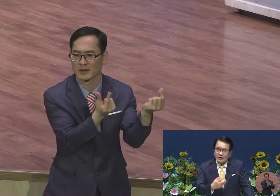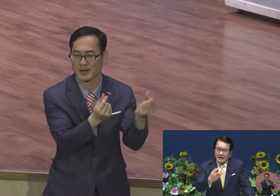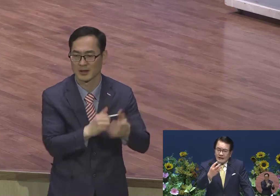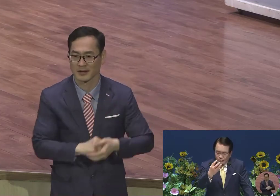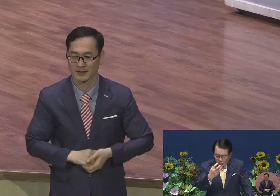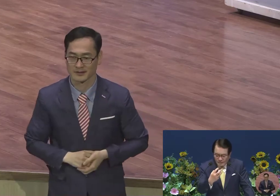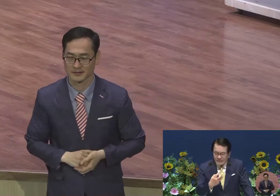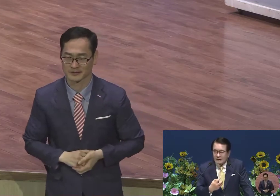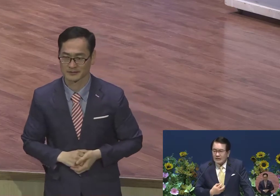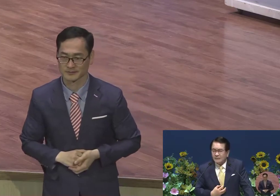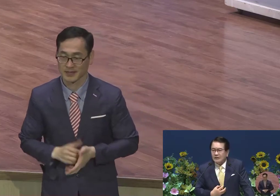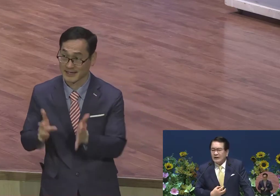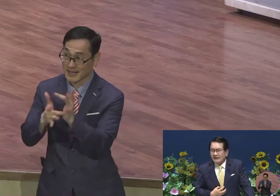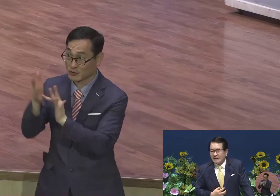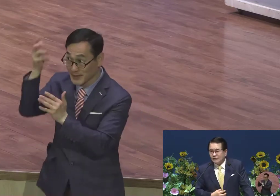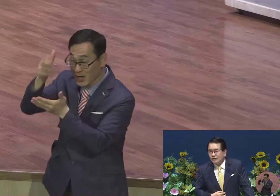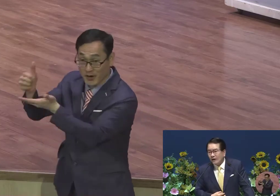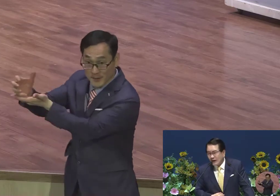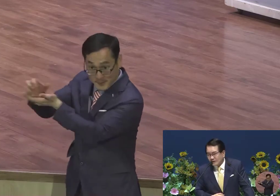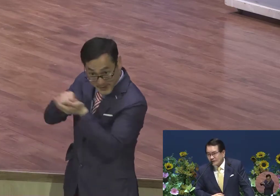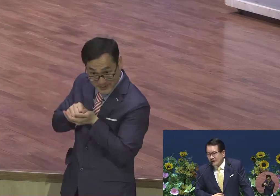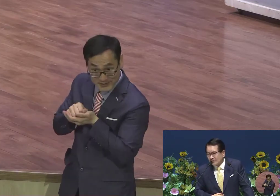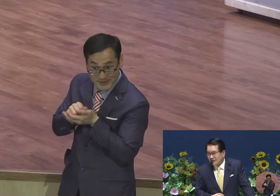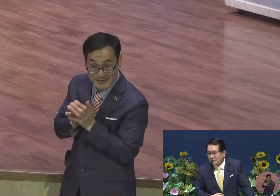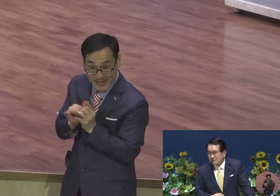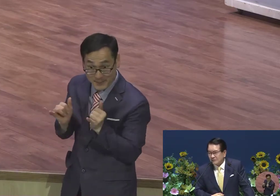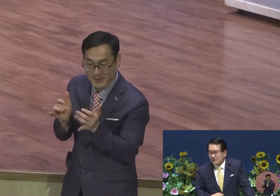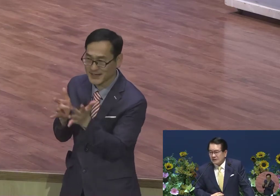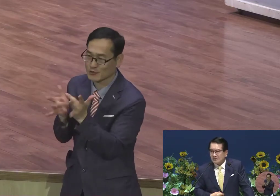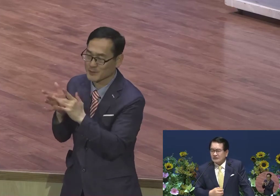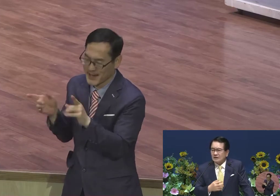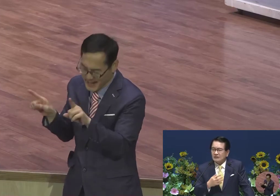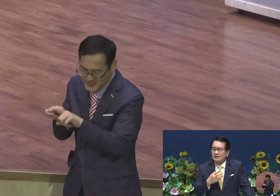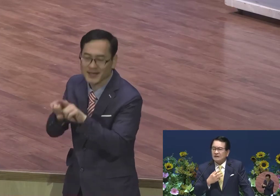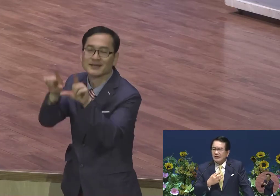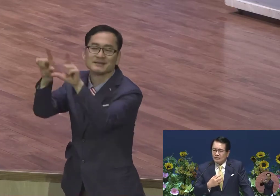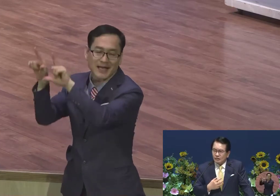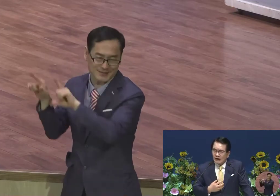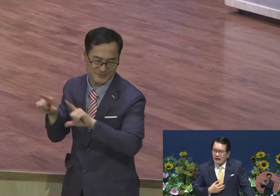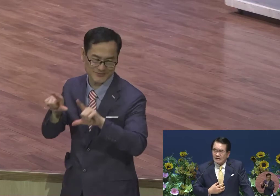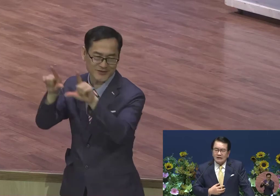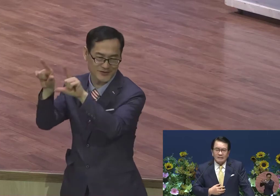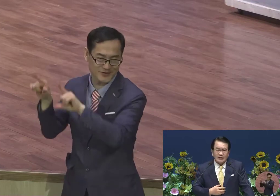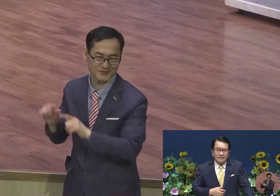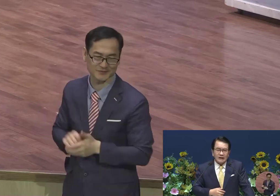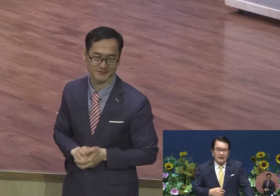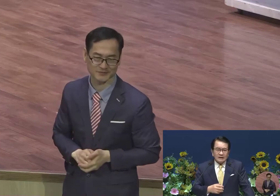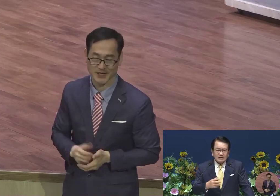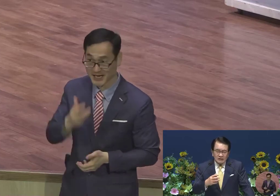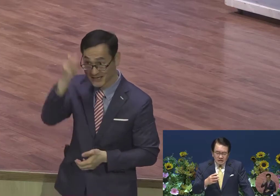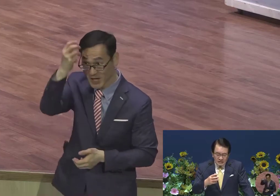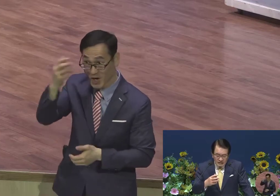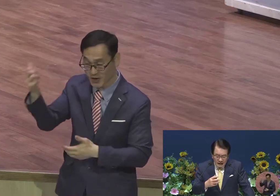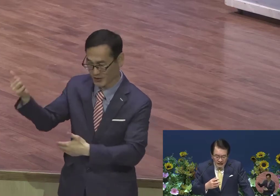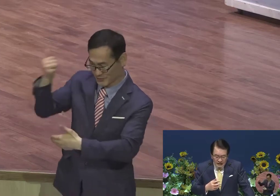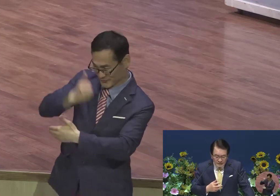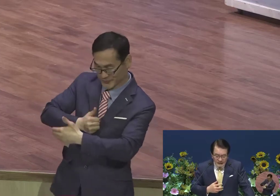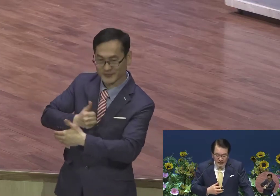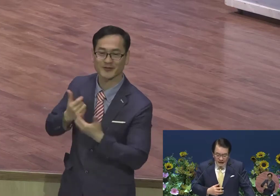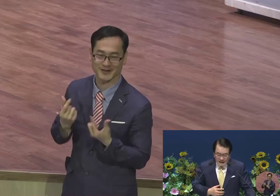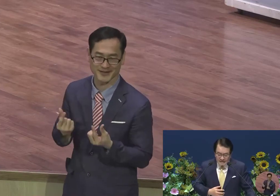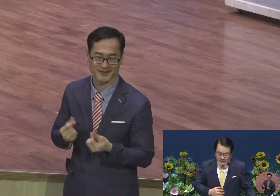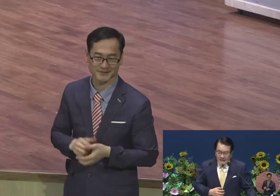사는 거고 예수 영 받아들이면 예수와 함께 사는 거예요 그걸 성령 내주라 그렇게 말합니다 성령